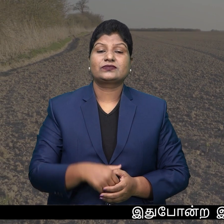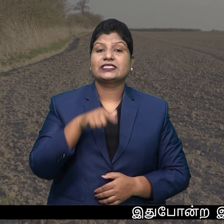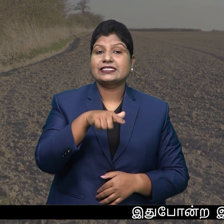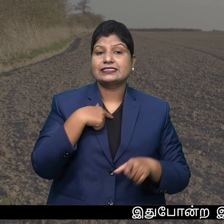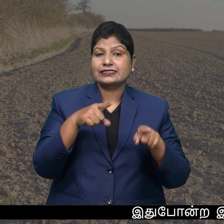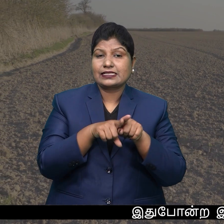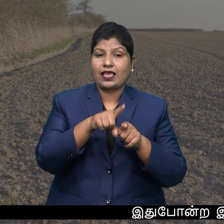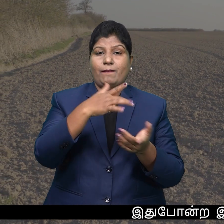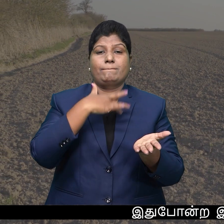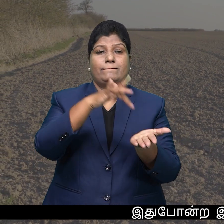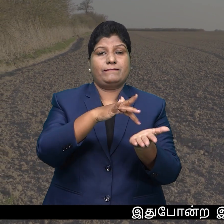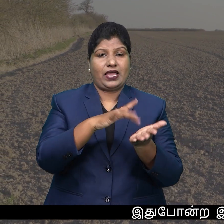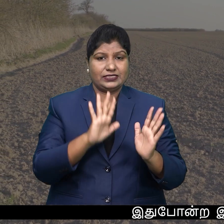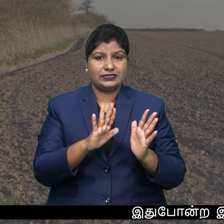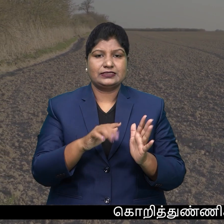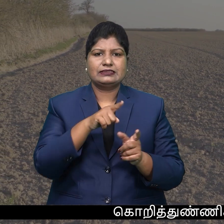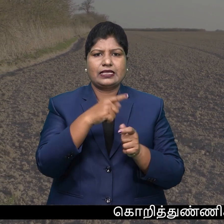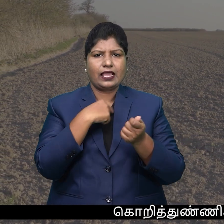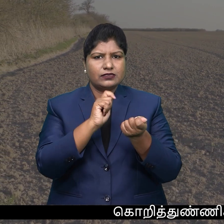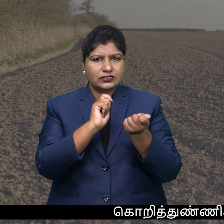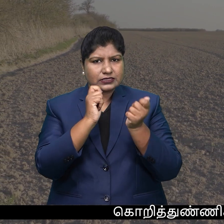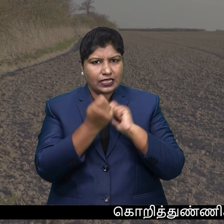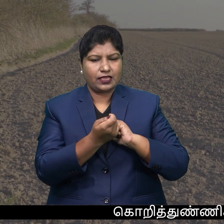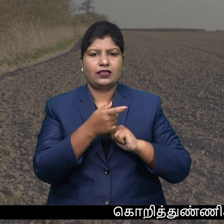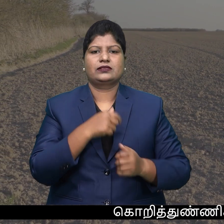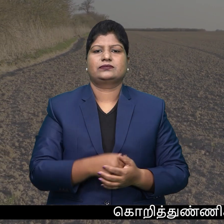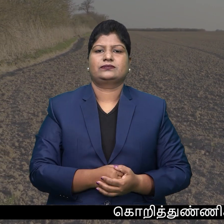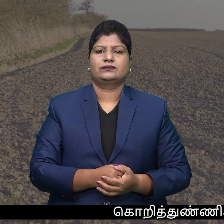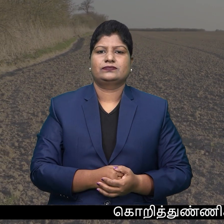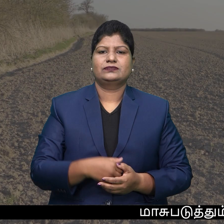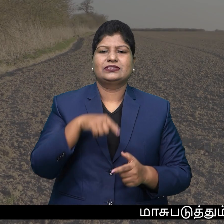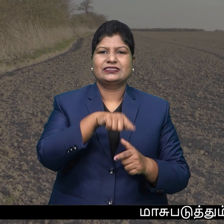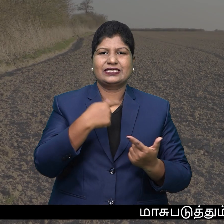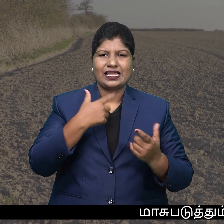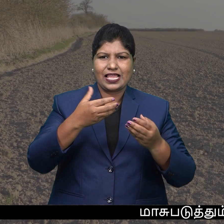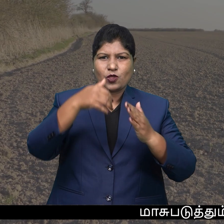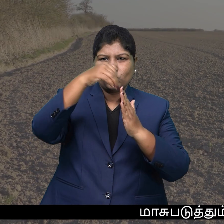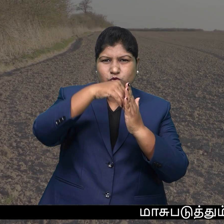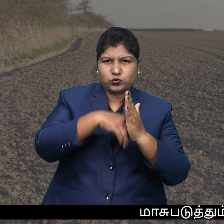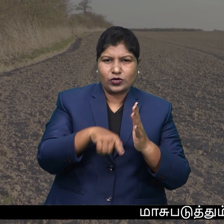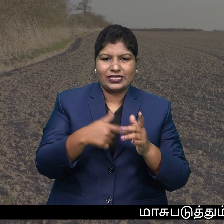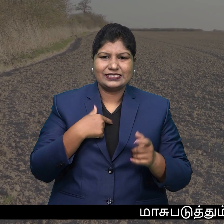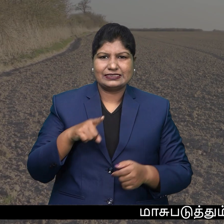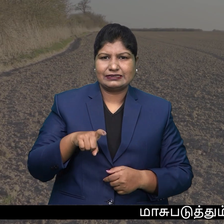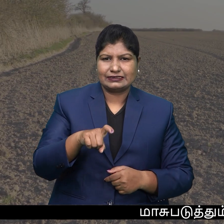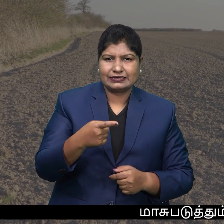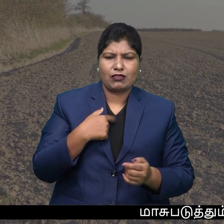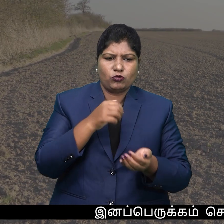இதுபோன்ற இடங்கள் பூச்சிகள், கொறித்துண்ணிகள் மற்றும் நிலத்தை மாசுபடுத்தும் பிற பூச்சிகளின்